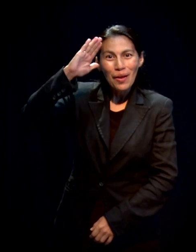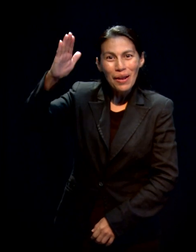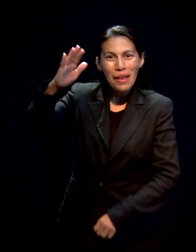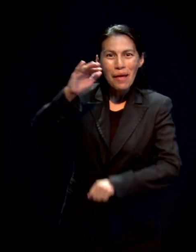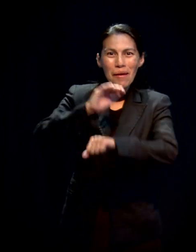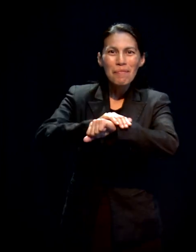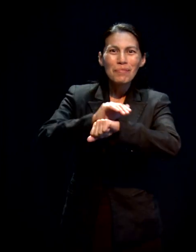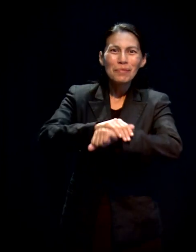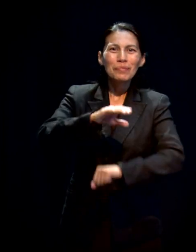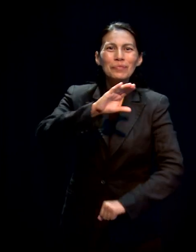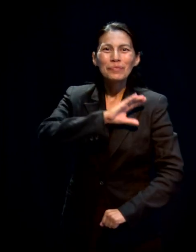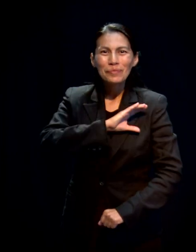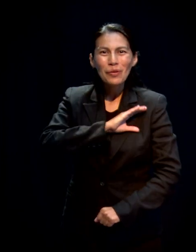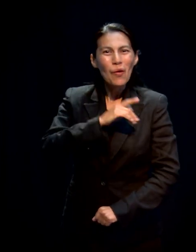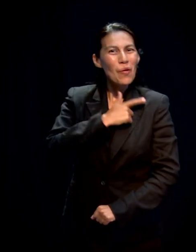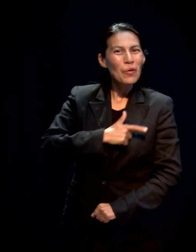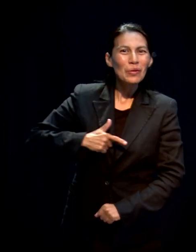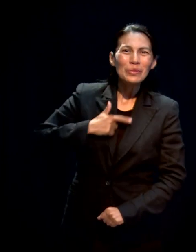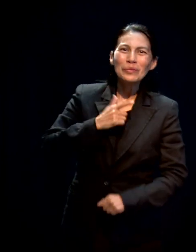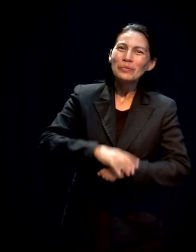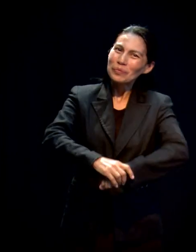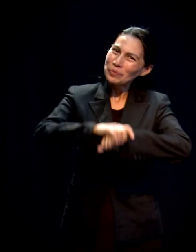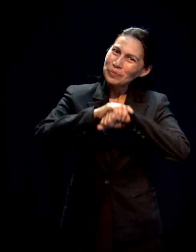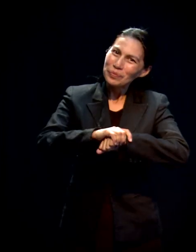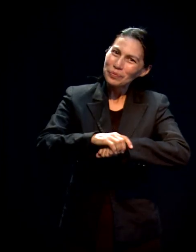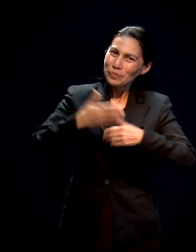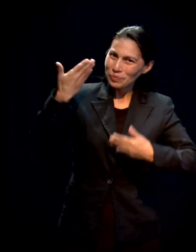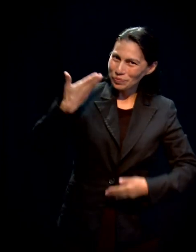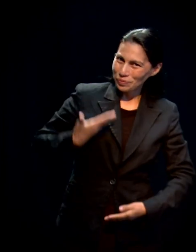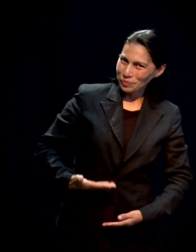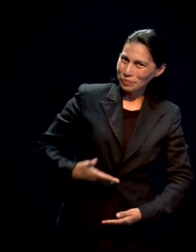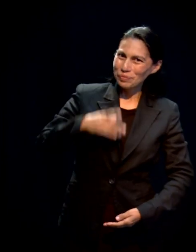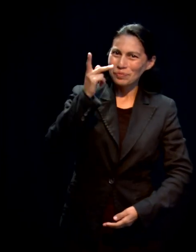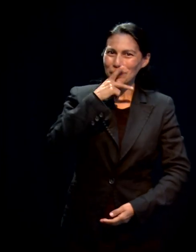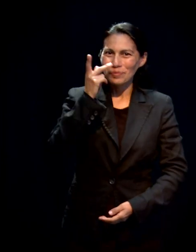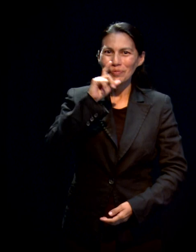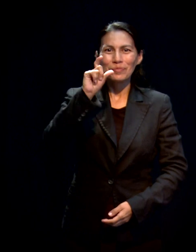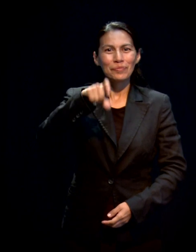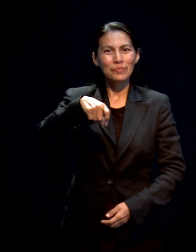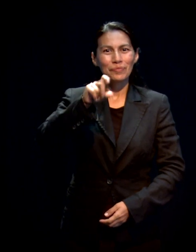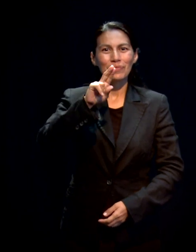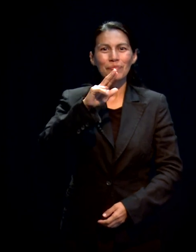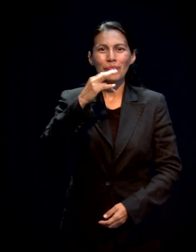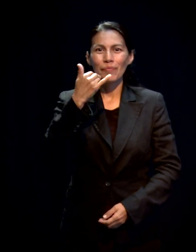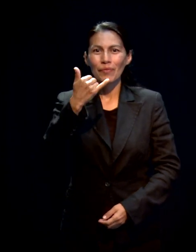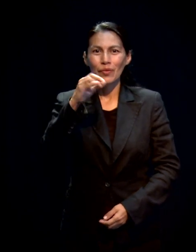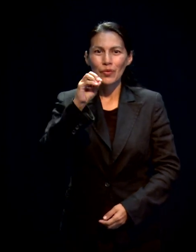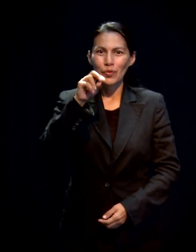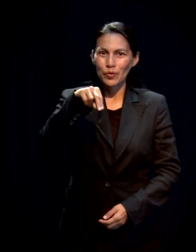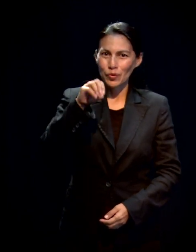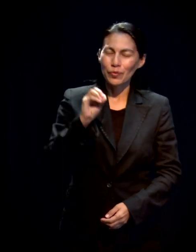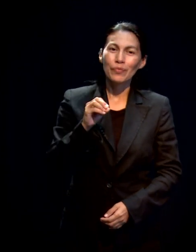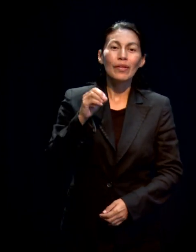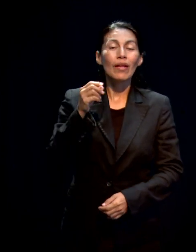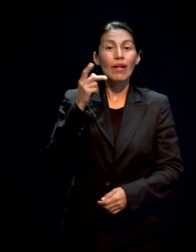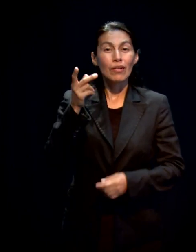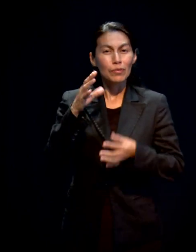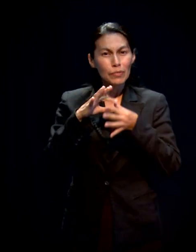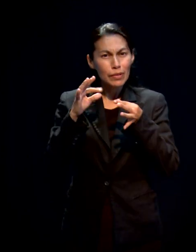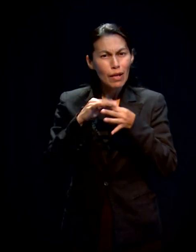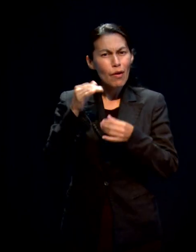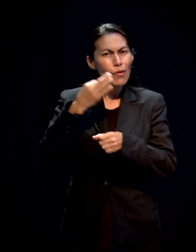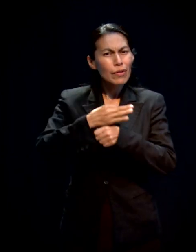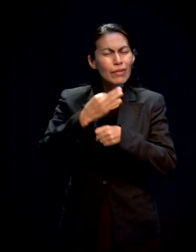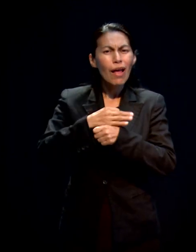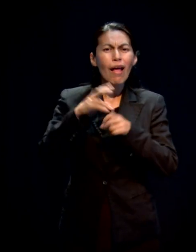qué tal queridos amigos qué gusto saludarles el pastor que yo no para hablar con ustedes del poder de la